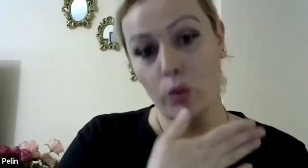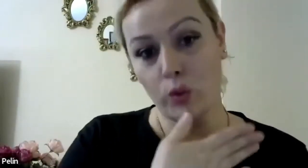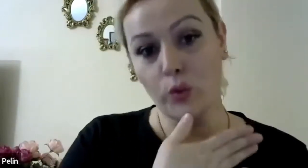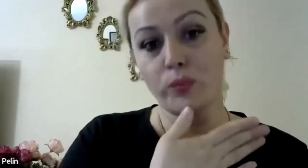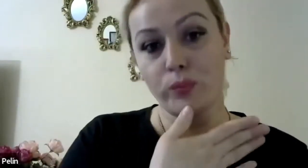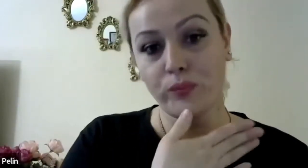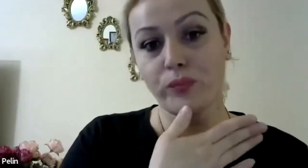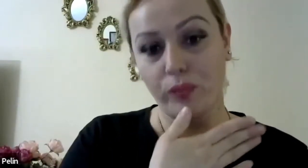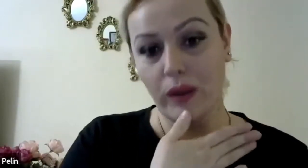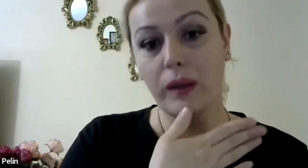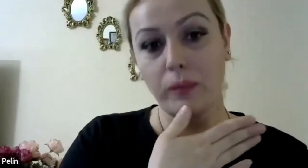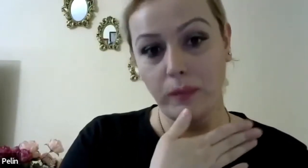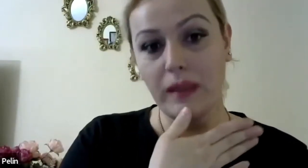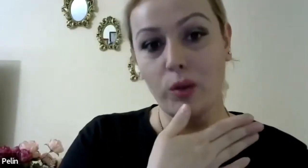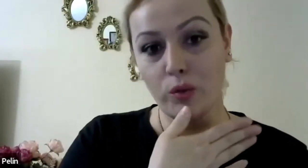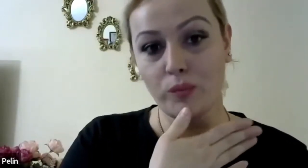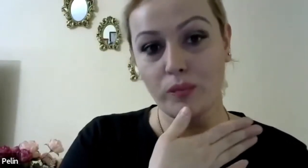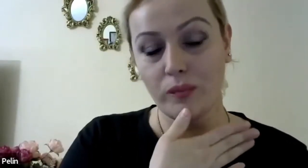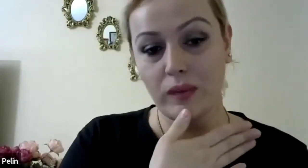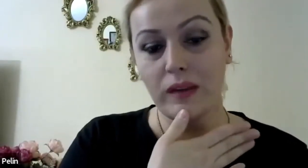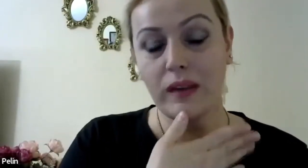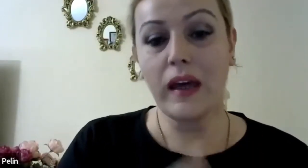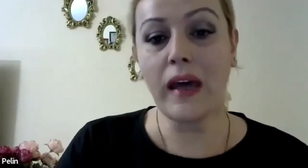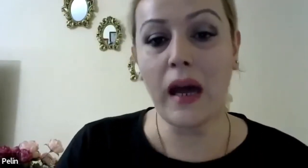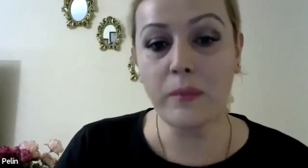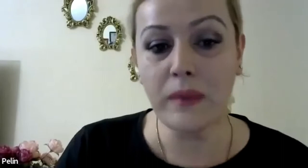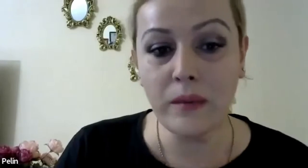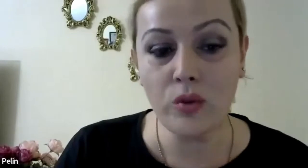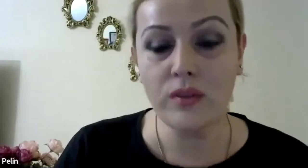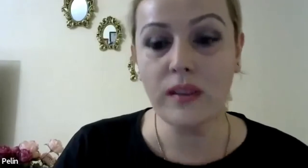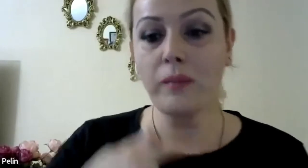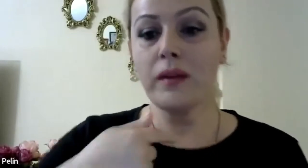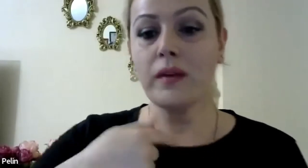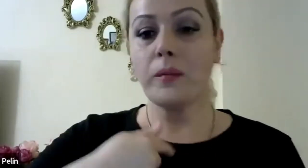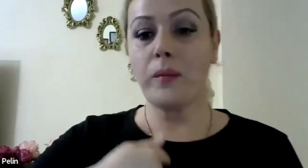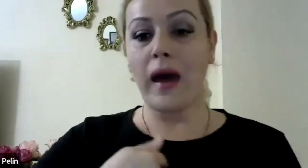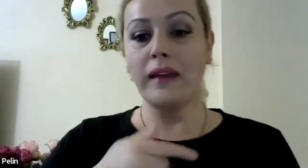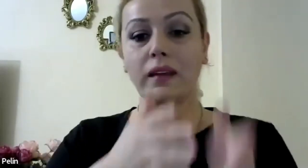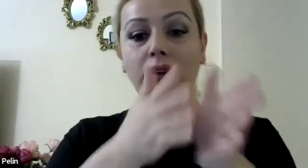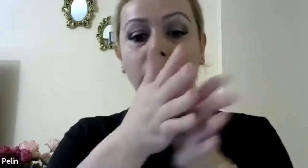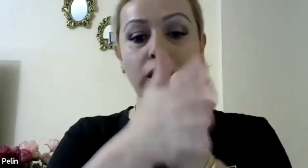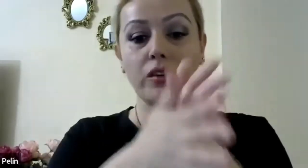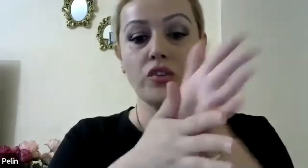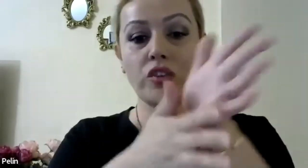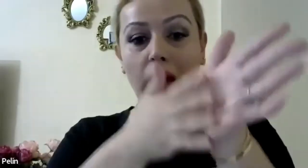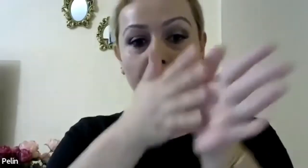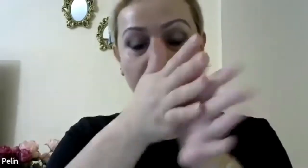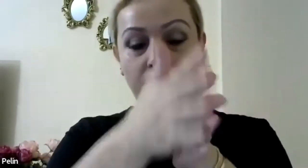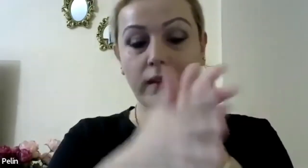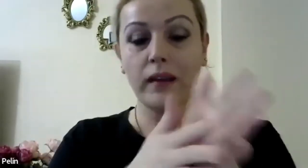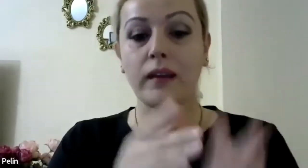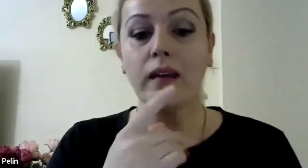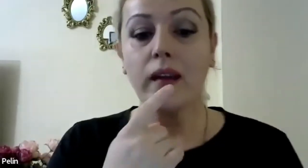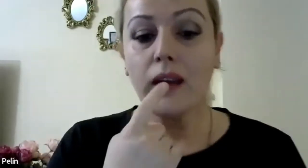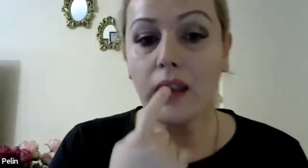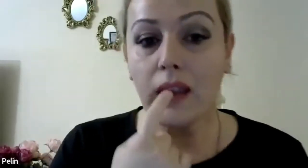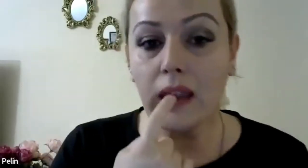biliyorum. Biliyorum. Eğer bilmiyorsam ben işaret dili